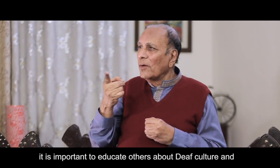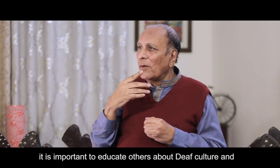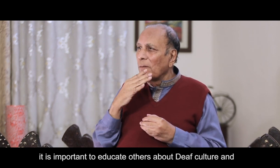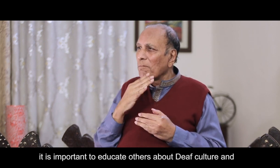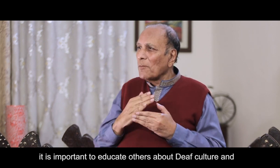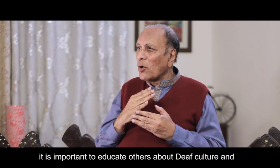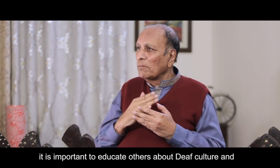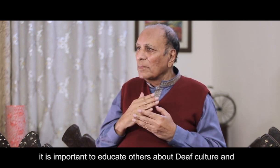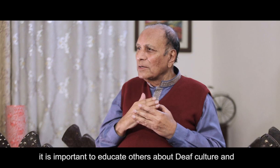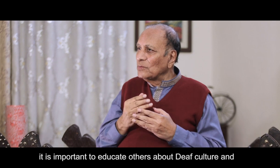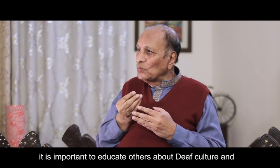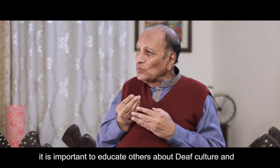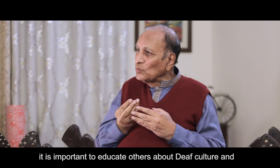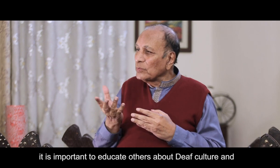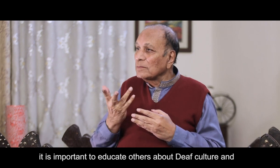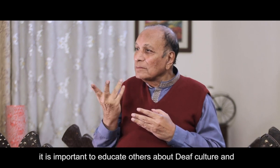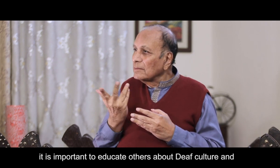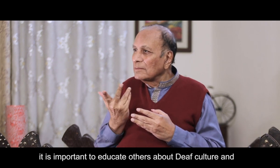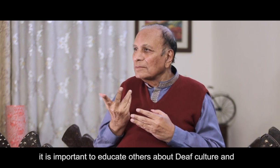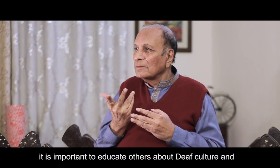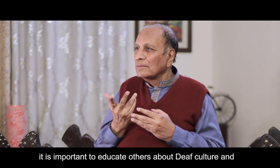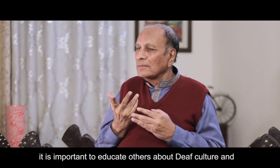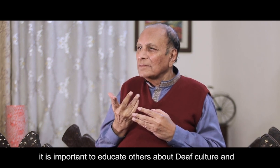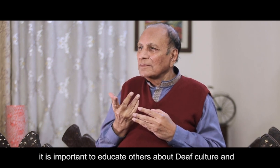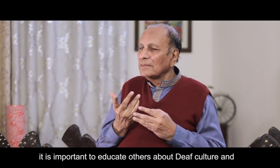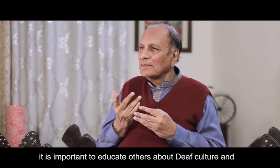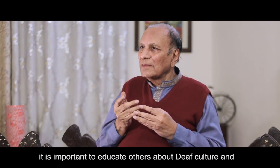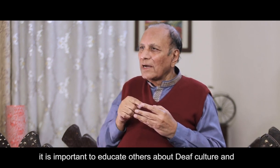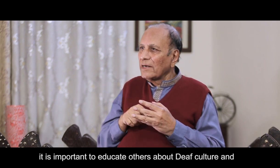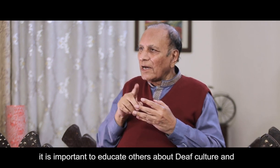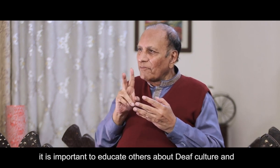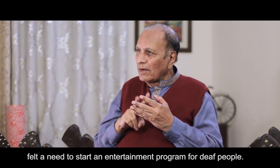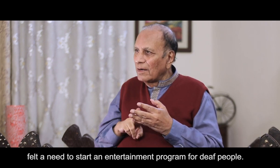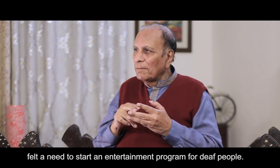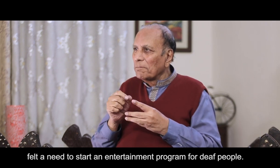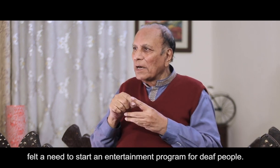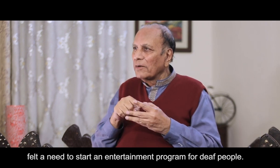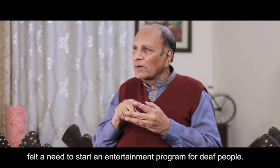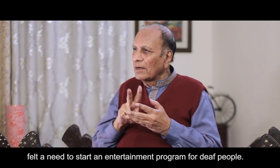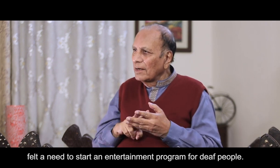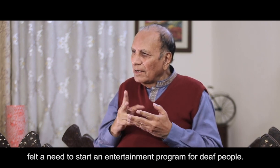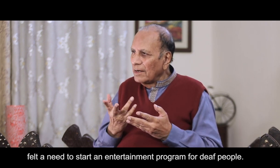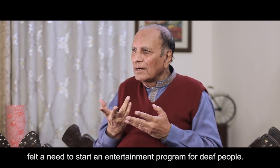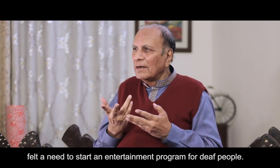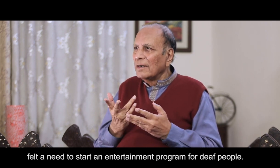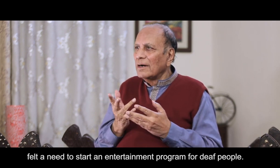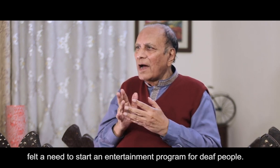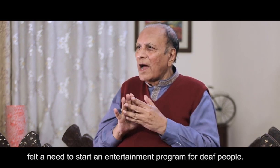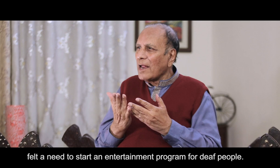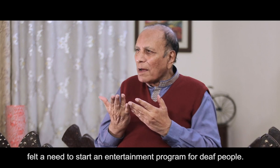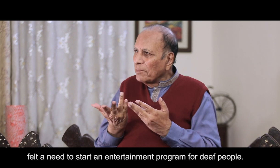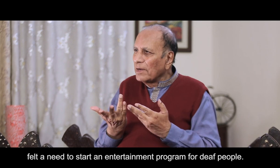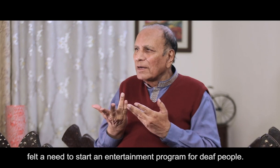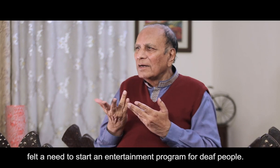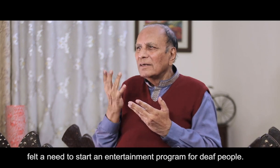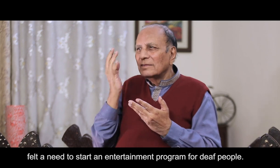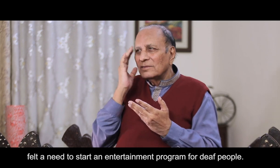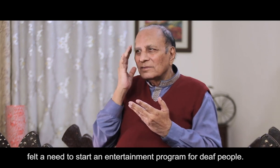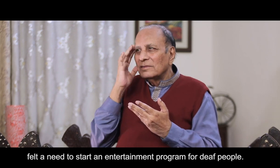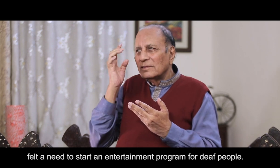कि डेफ लोगों के बारे में शऊर उजागर किया जाए और इनके लिए भी कोई एंटरटेनमेंट प्रोग्राम